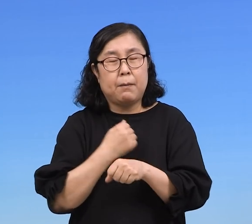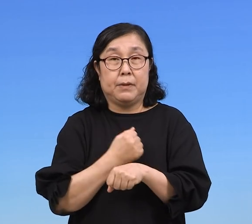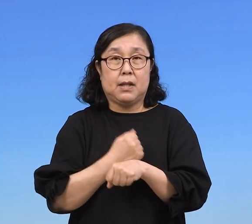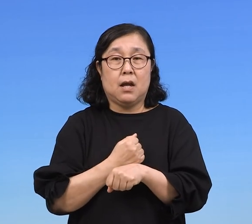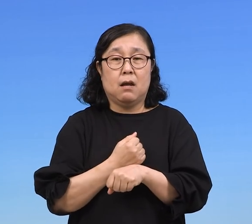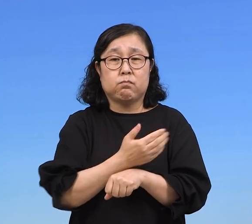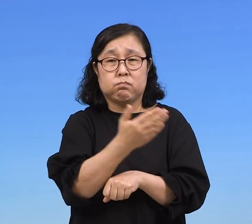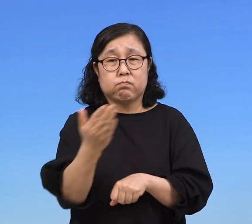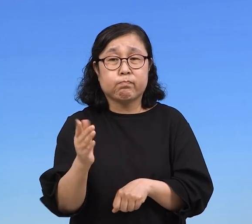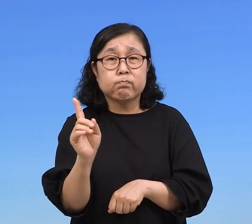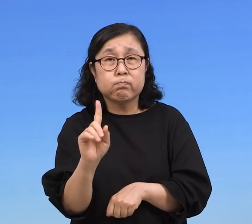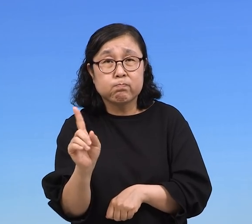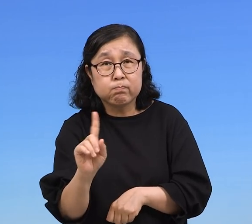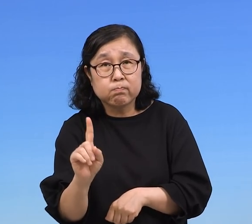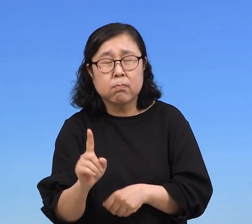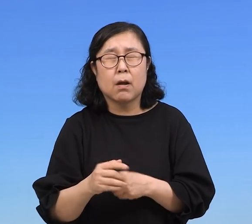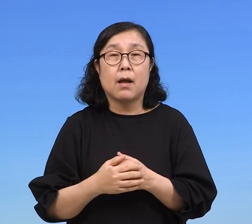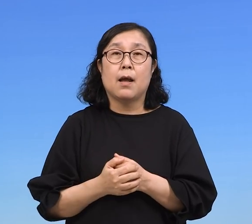여러분은 어떠세요?